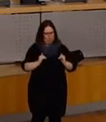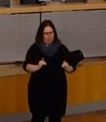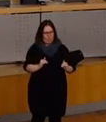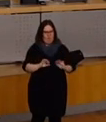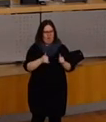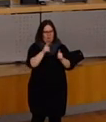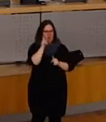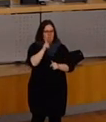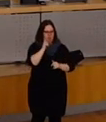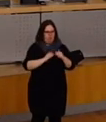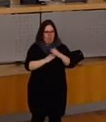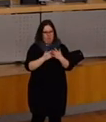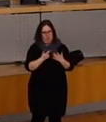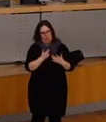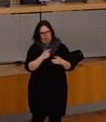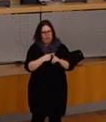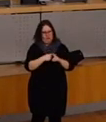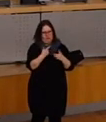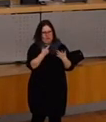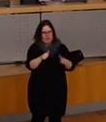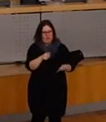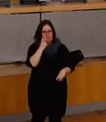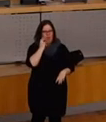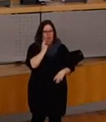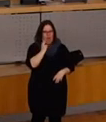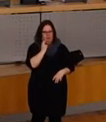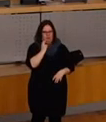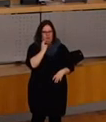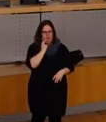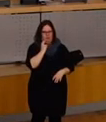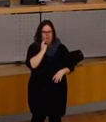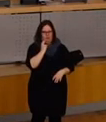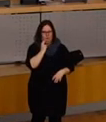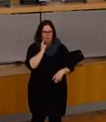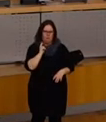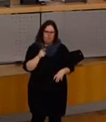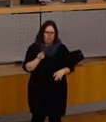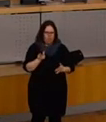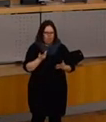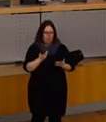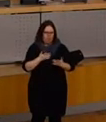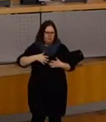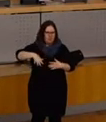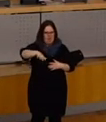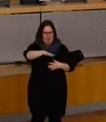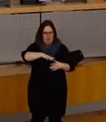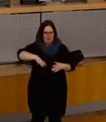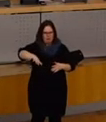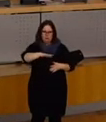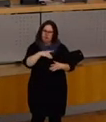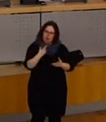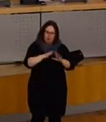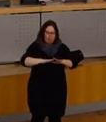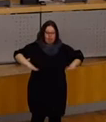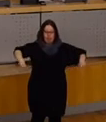bei 62 jahren und ist es so dass das land trotz vorhandener